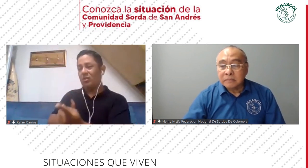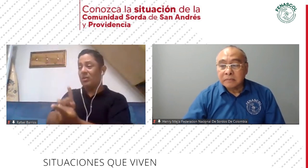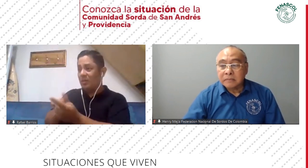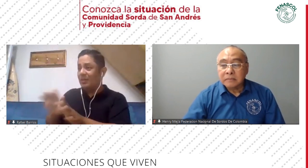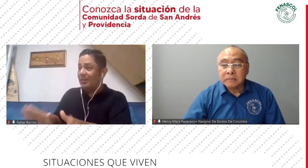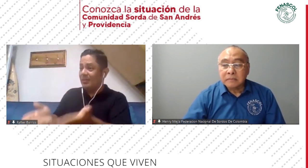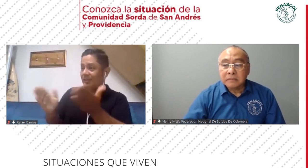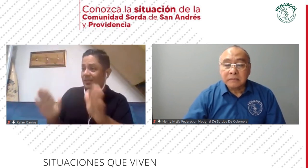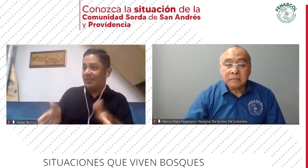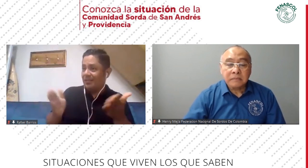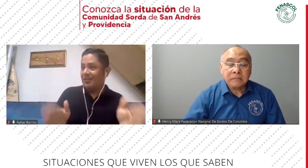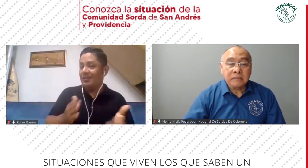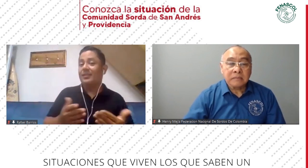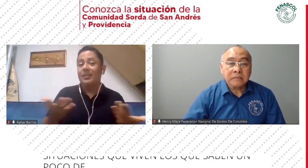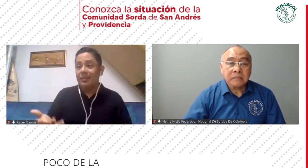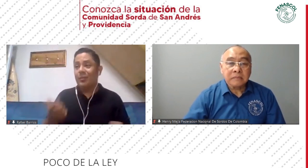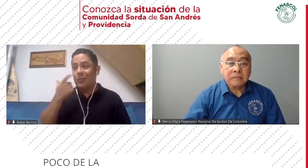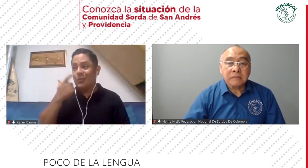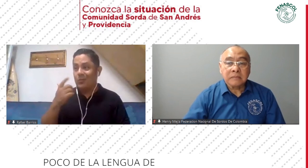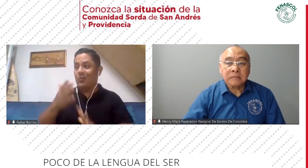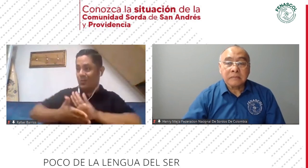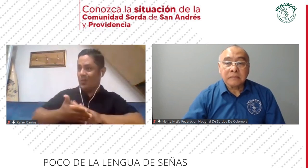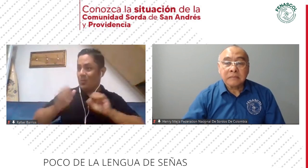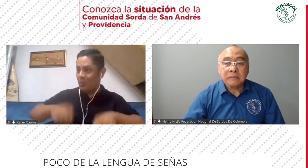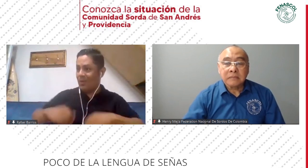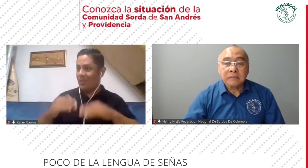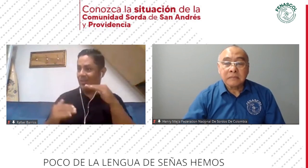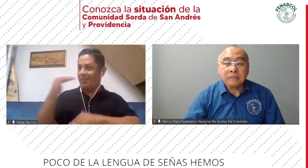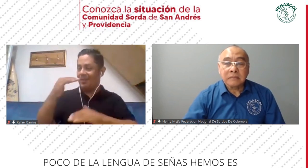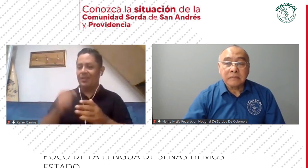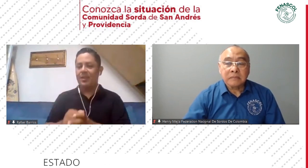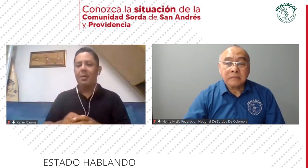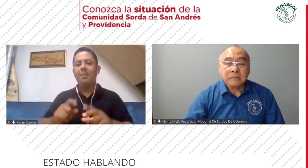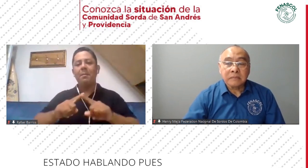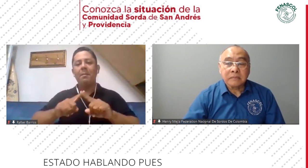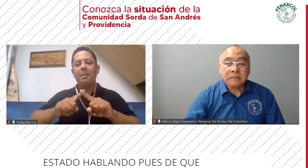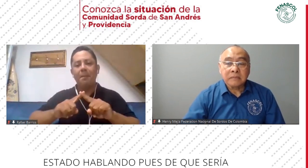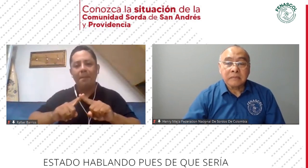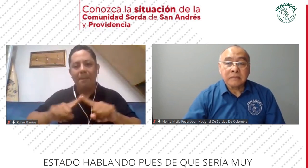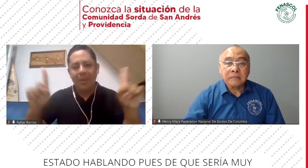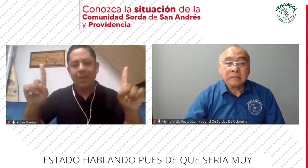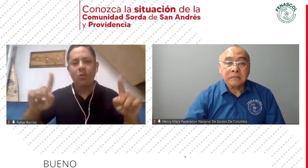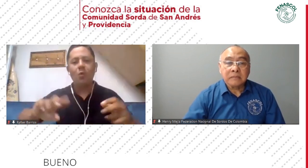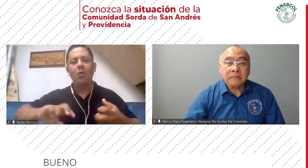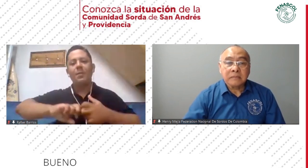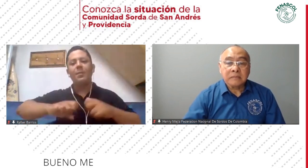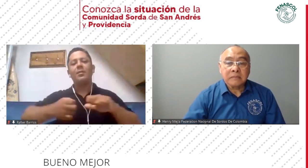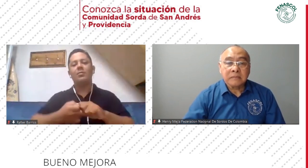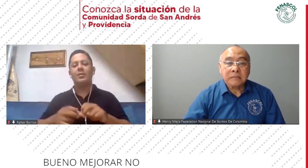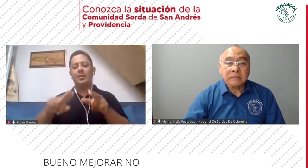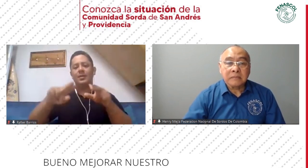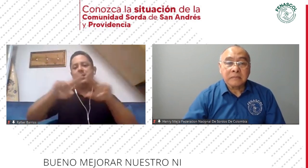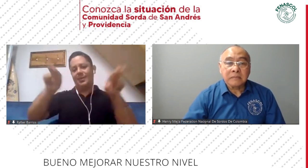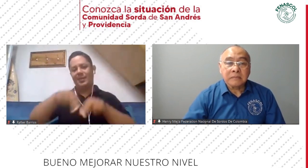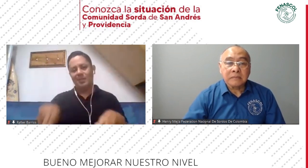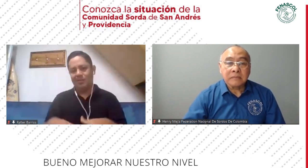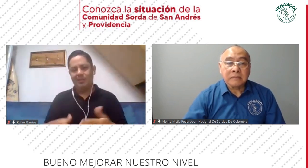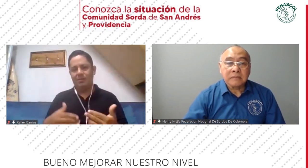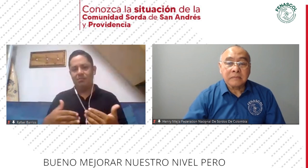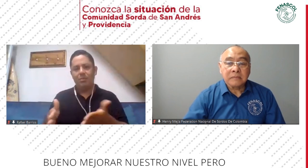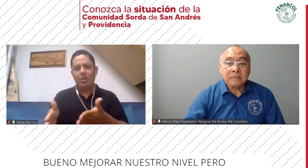tengo amigos que saben un poco de la lengua de señas hemos estado hablando pues de que sería muy bueno mejorar nuestro nivel